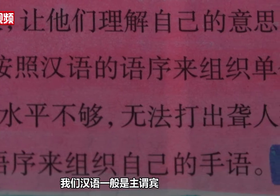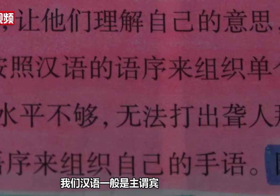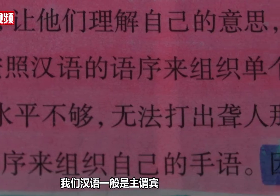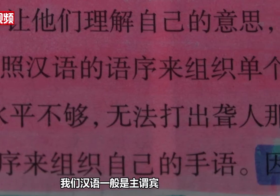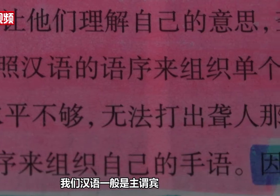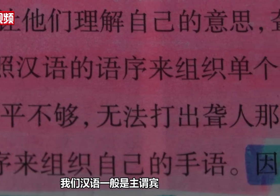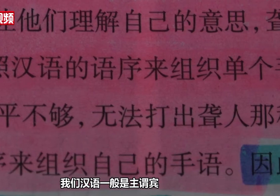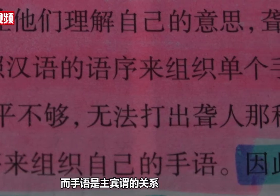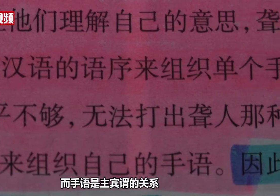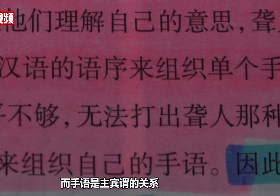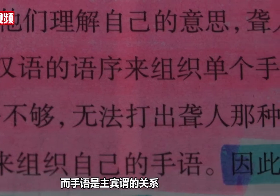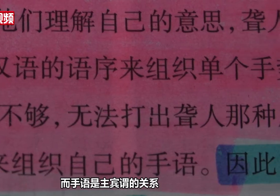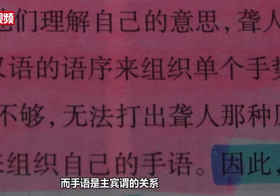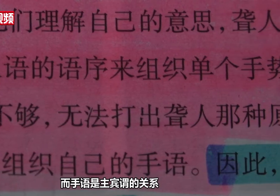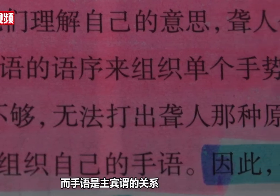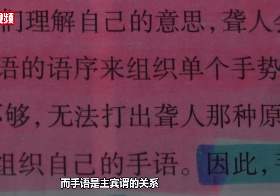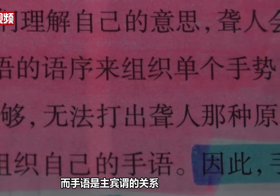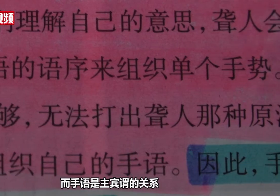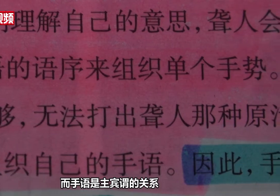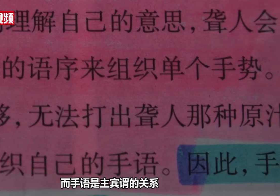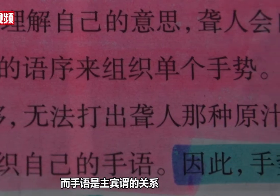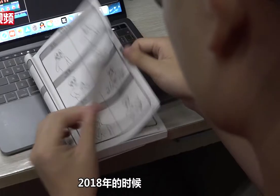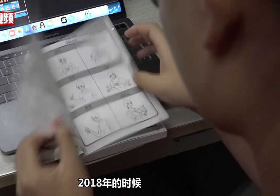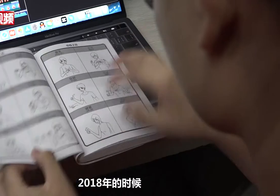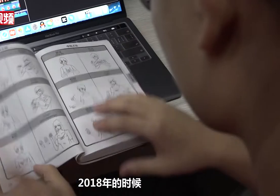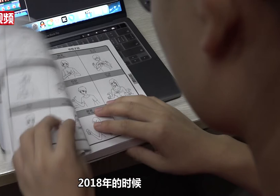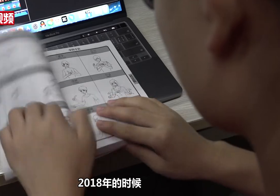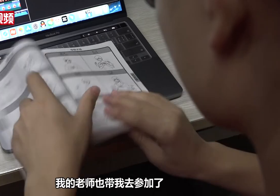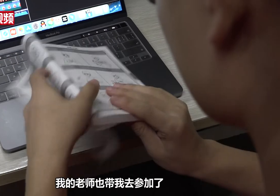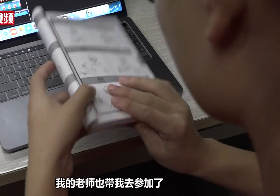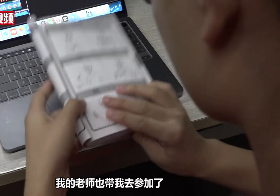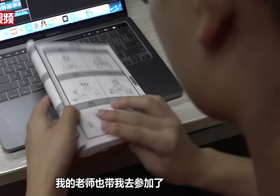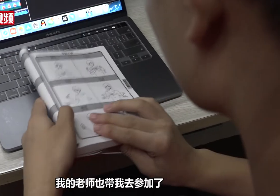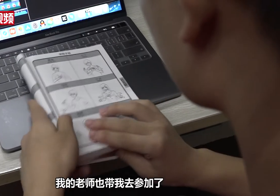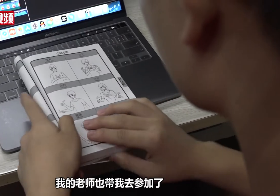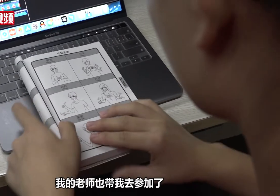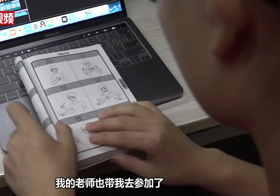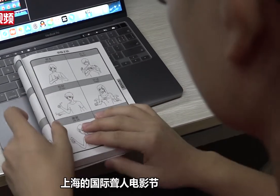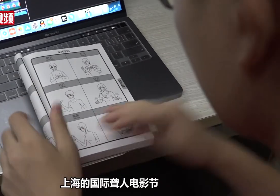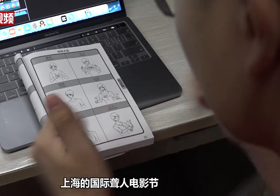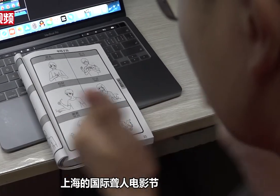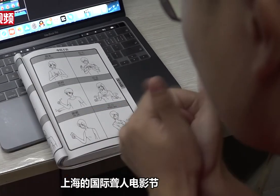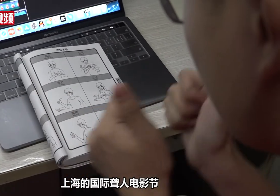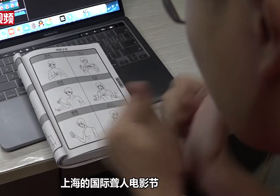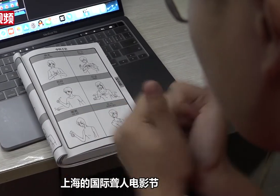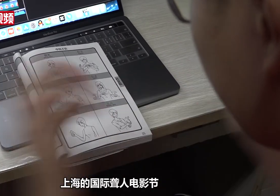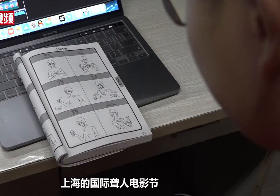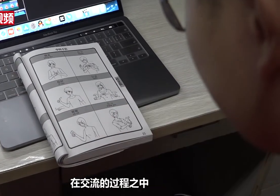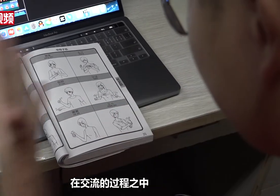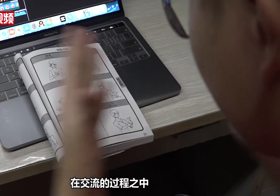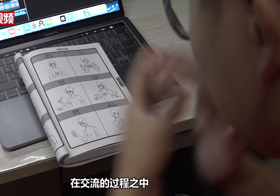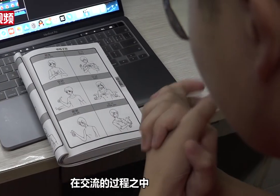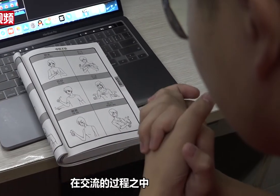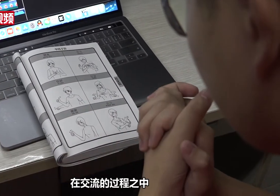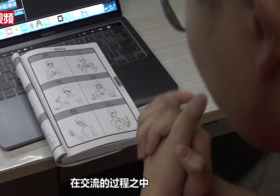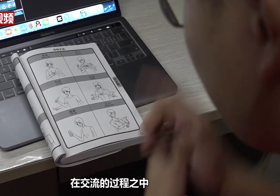们汉语一般是主谓宾，而手语是主宾谓的关系。2018年的时候，我的老师也带我去参加了上海的国际聋人电影节，